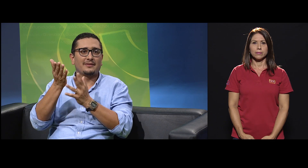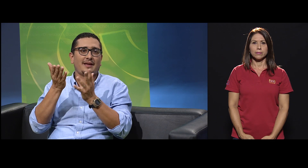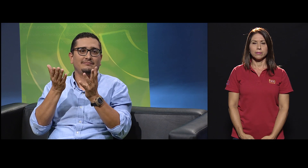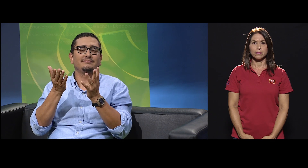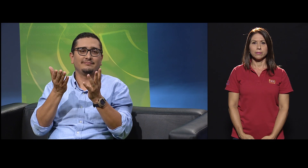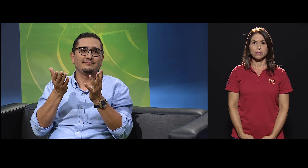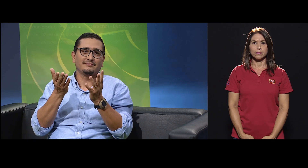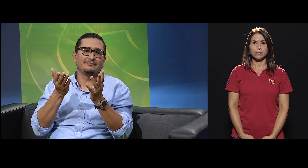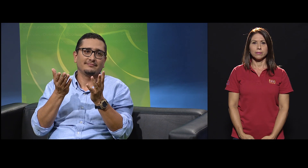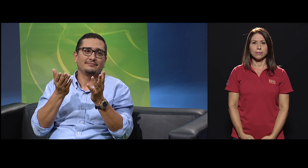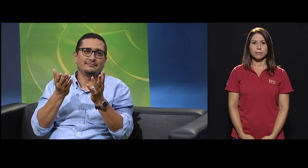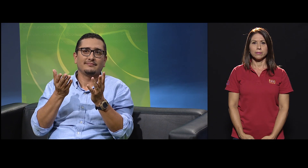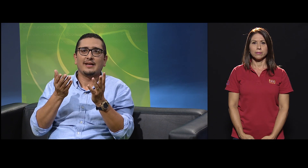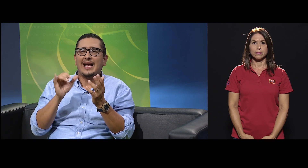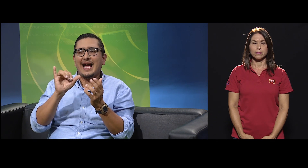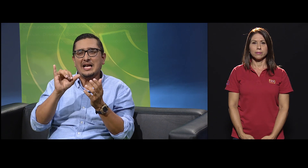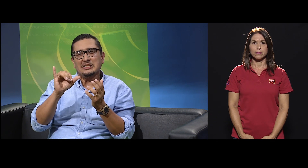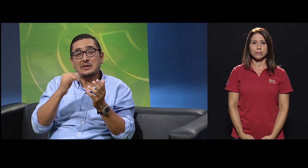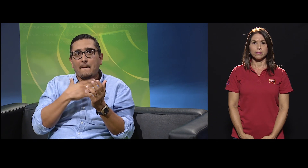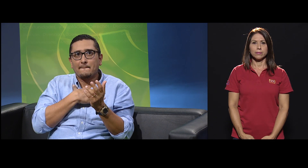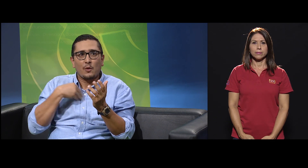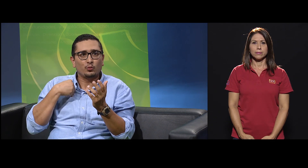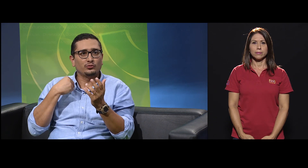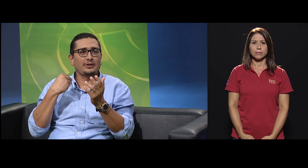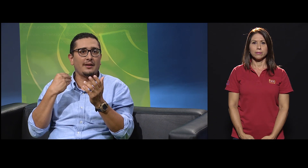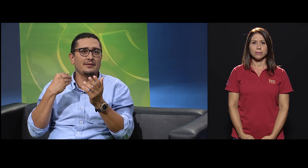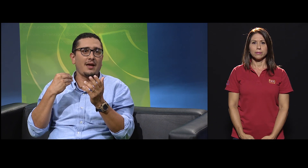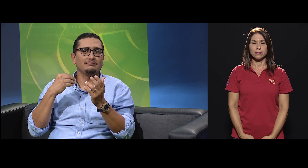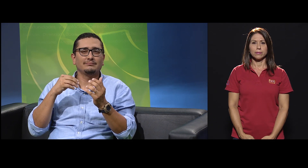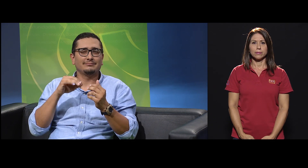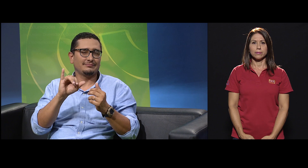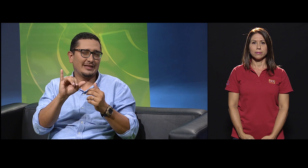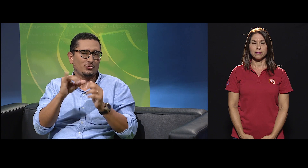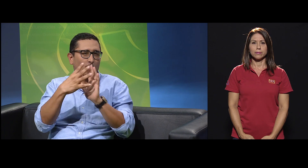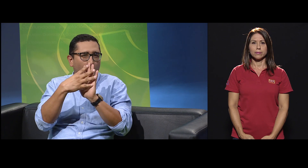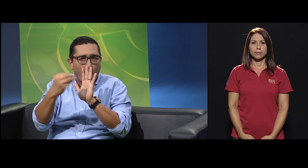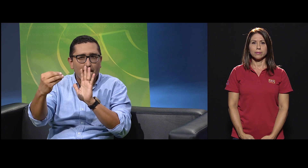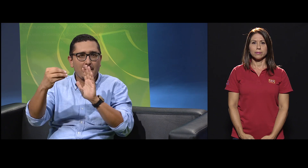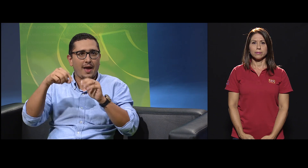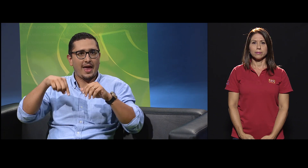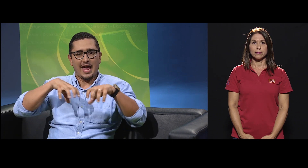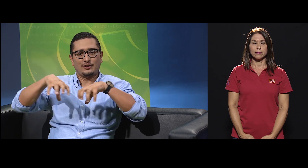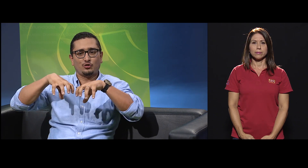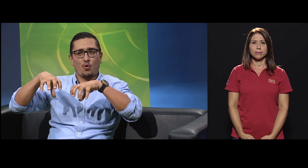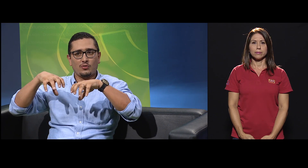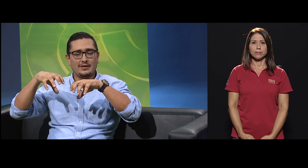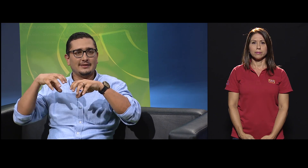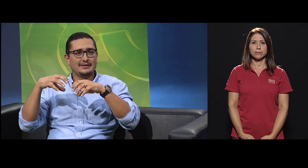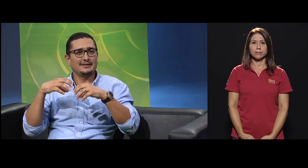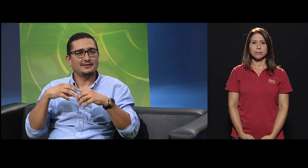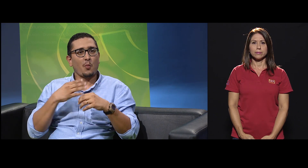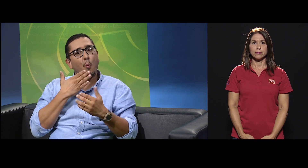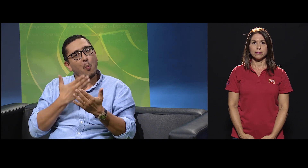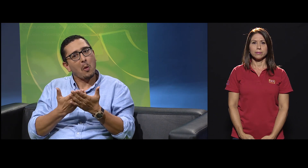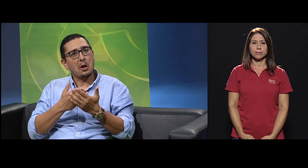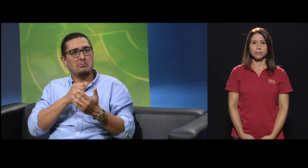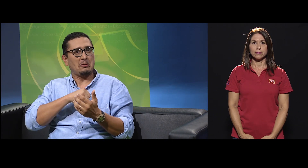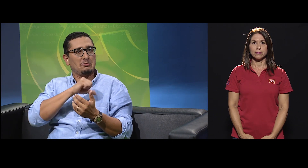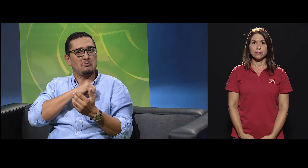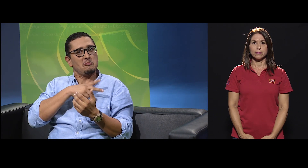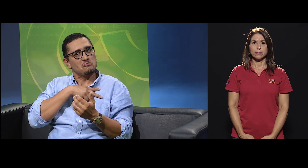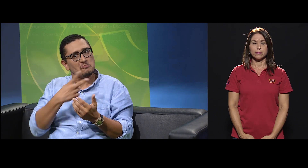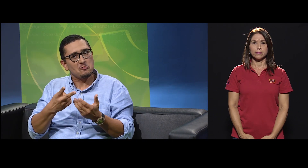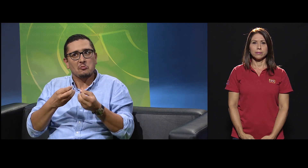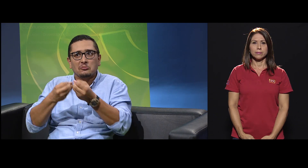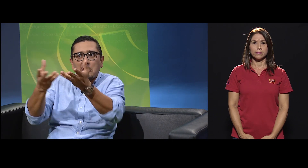la información debe ser clara para que haya accesibilidad. Esto me gustaría que las otras empresas emulen